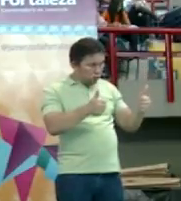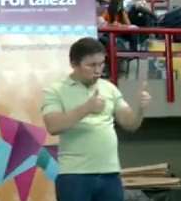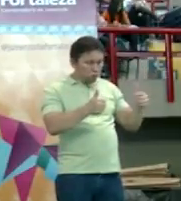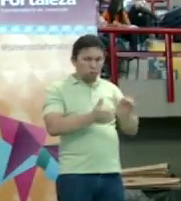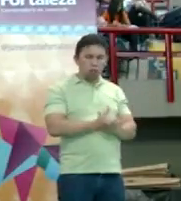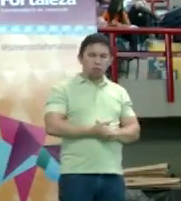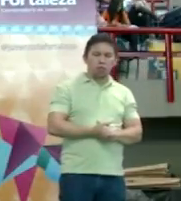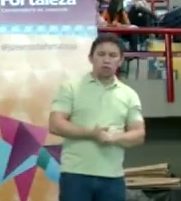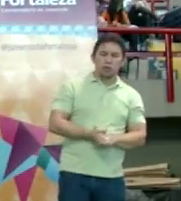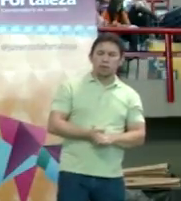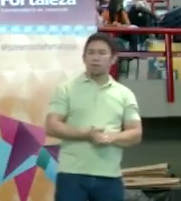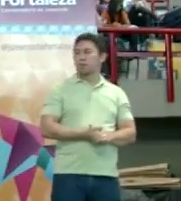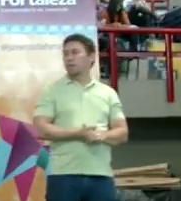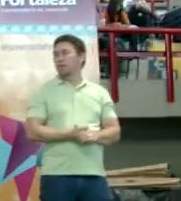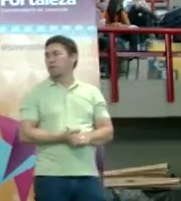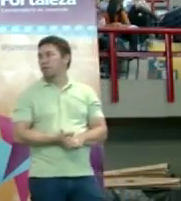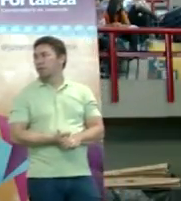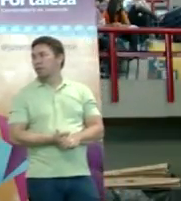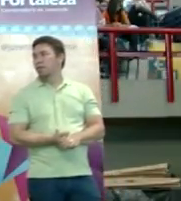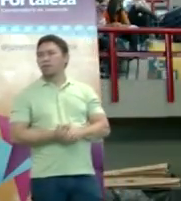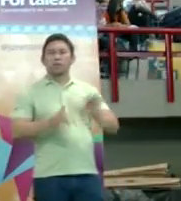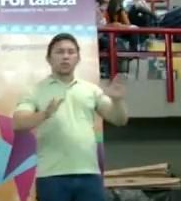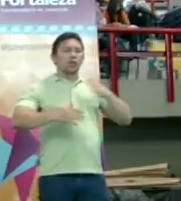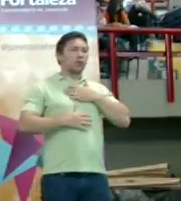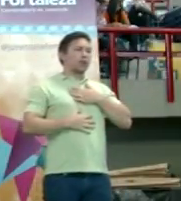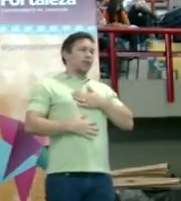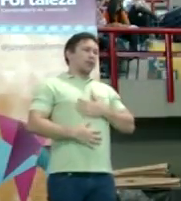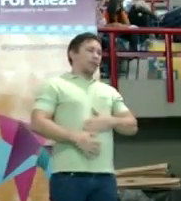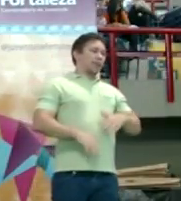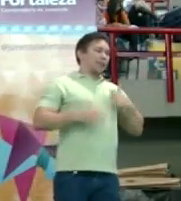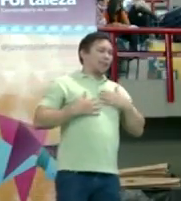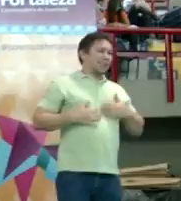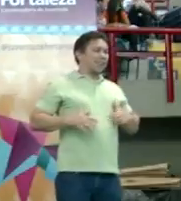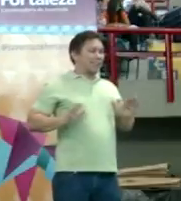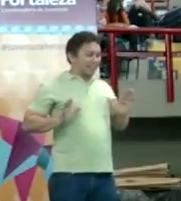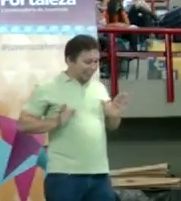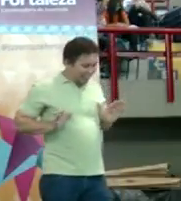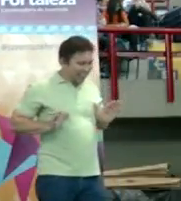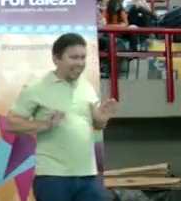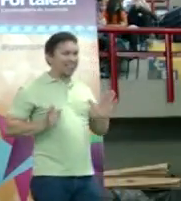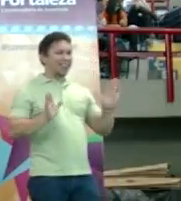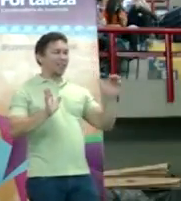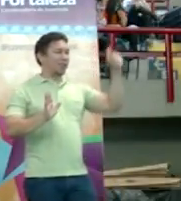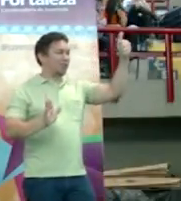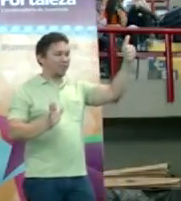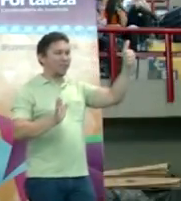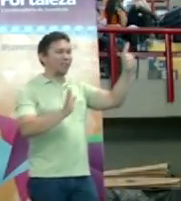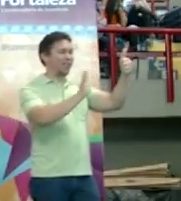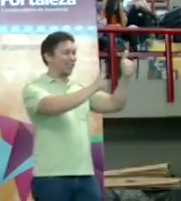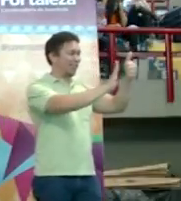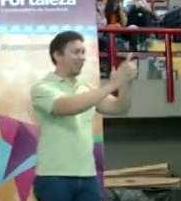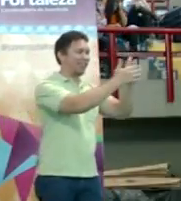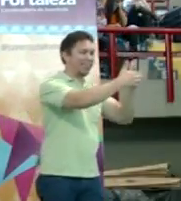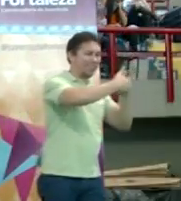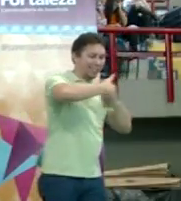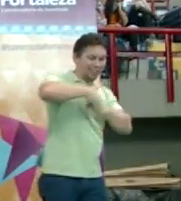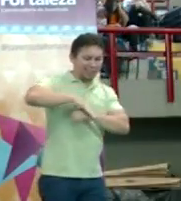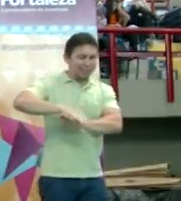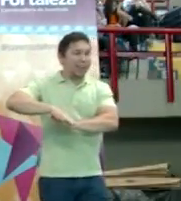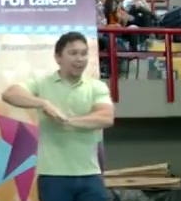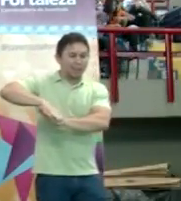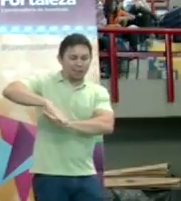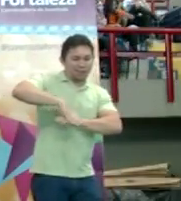Ótimo, agora respira fundo. Agora respira bem fundo. Passamos pelo primeiro momento. Agora vamos para a